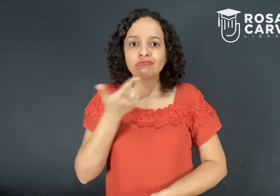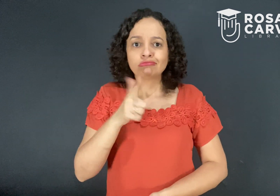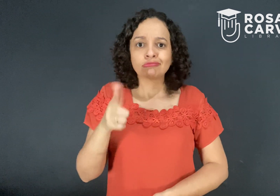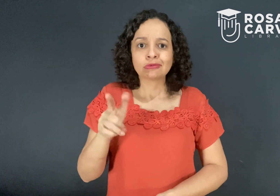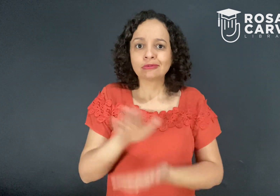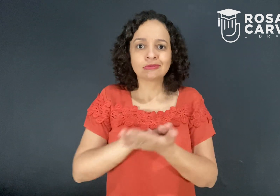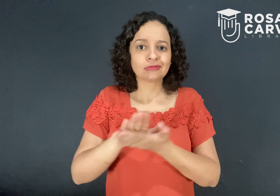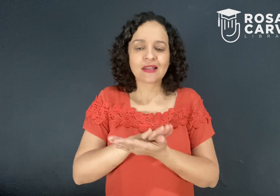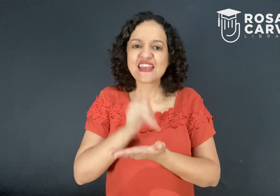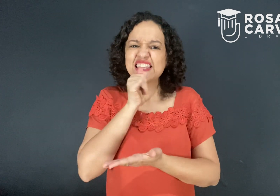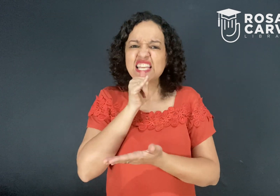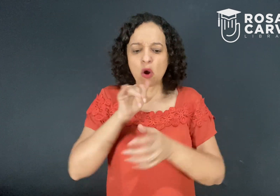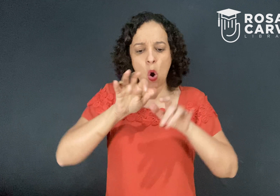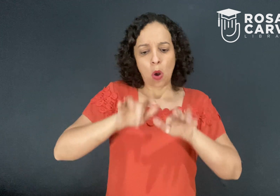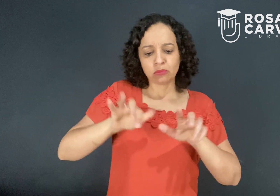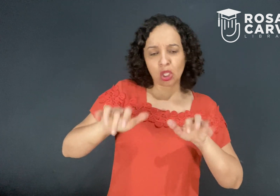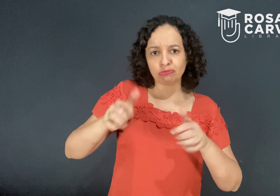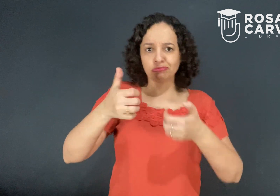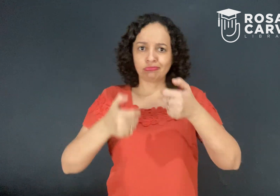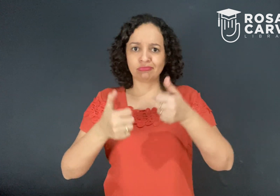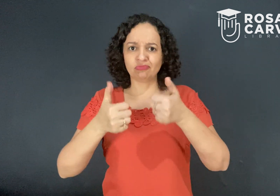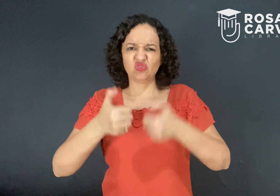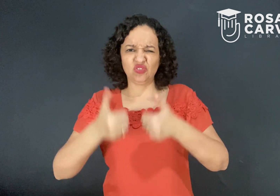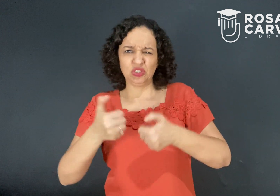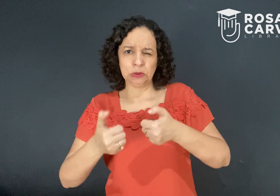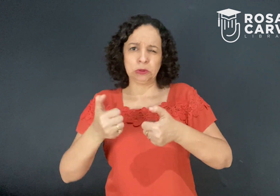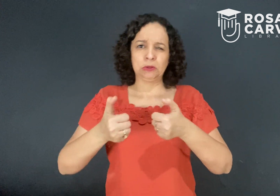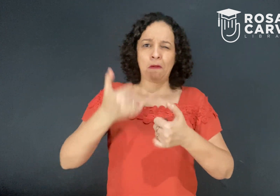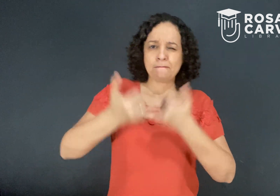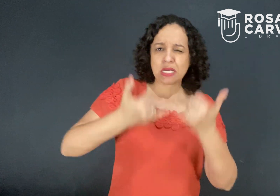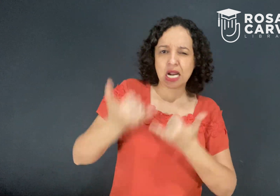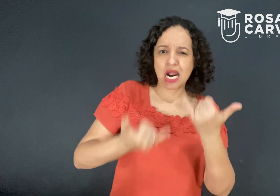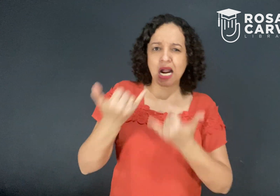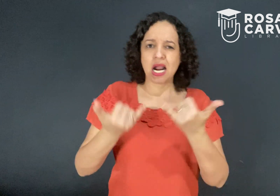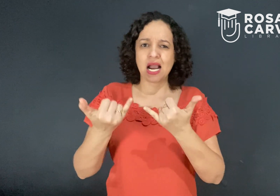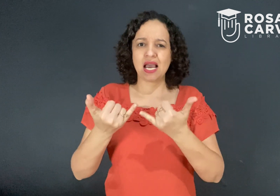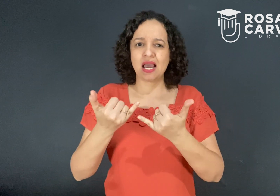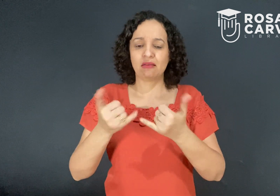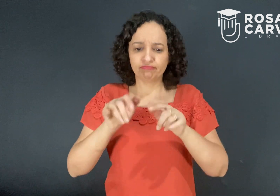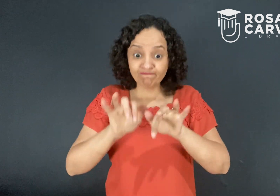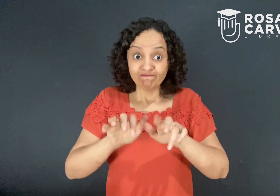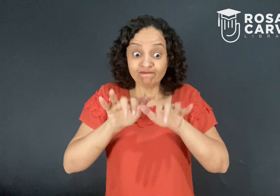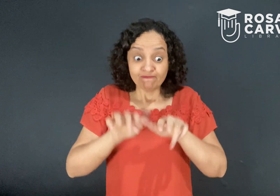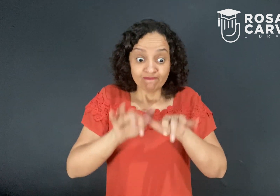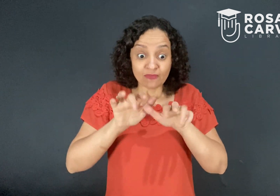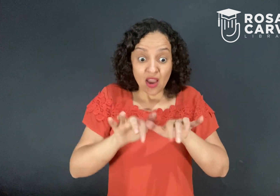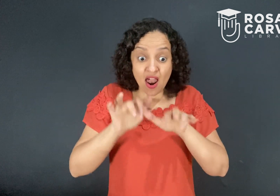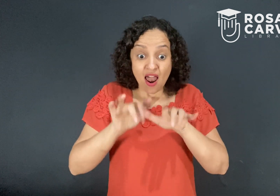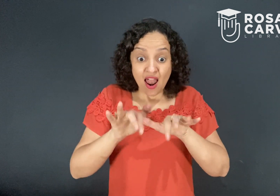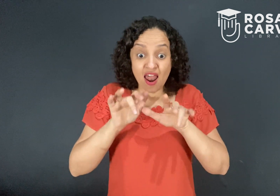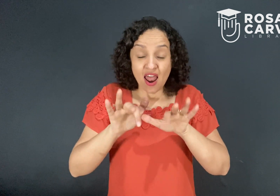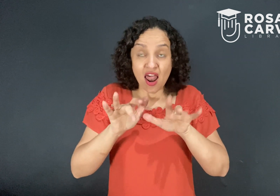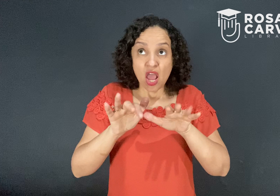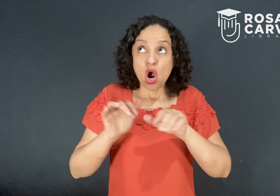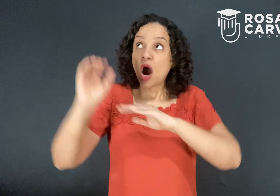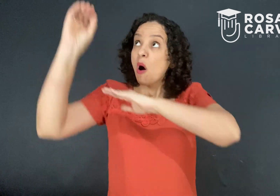mais nada. Por exemplo, se estão no computador, jogando, brincando, começa a escurecer e aí vai